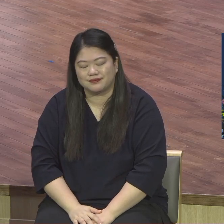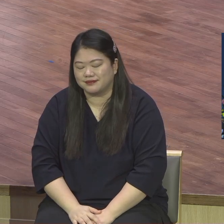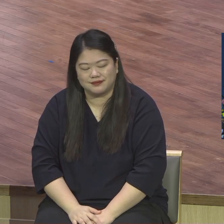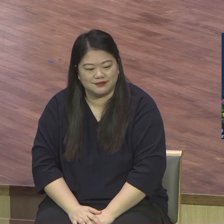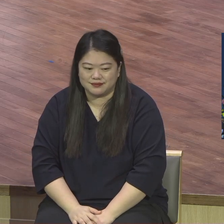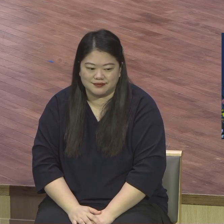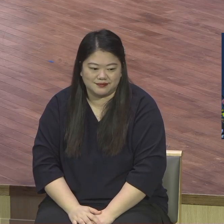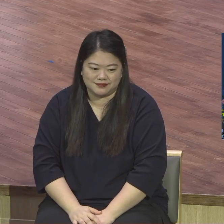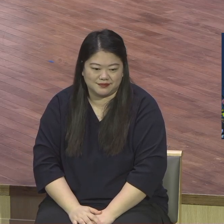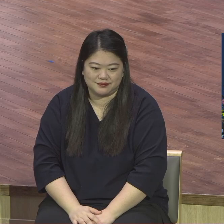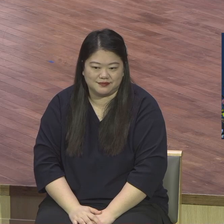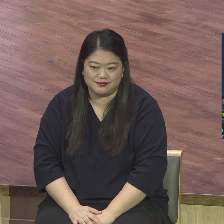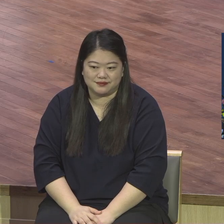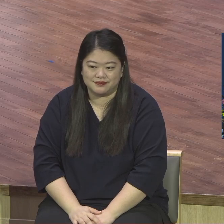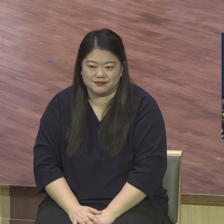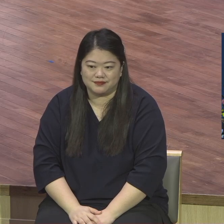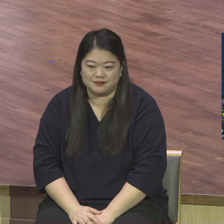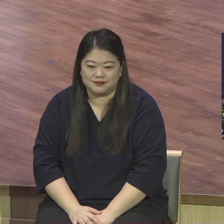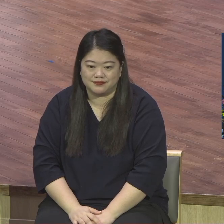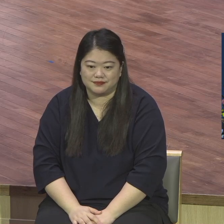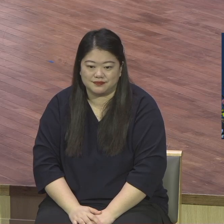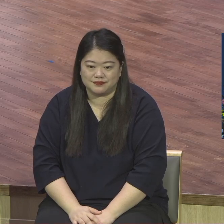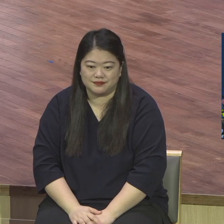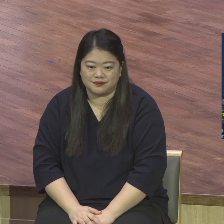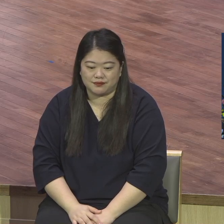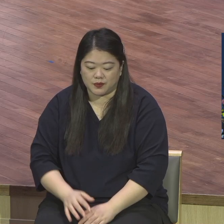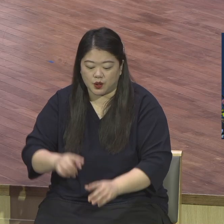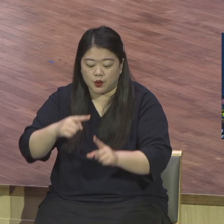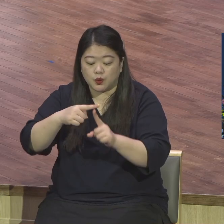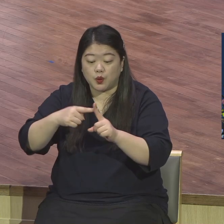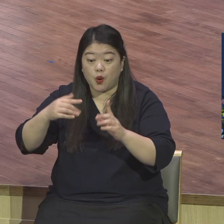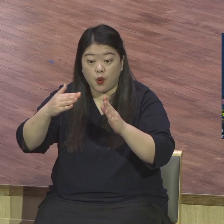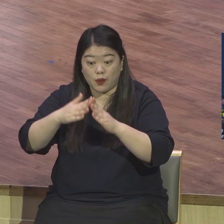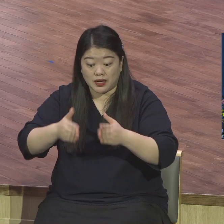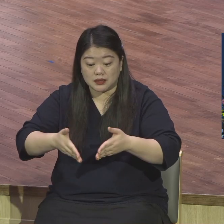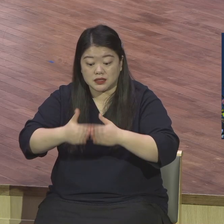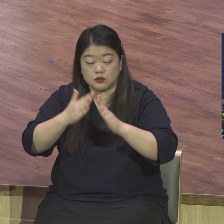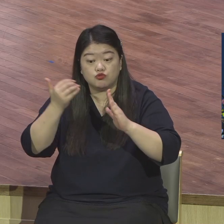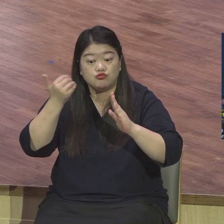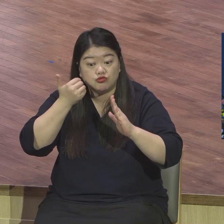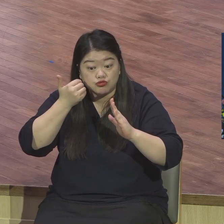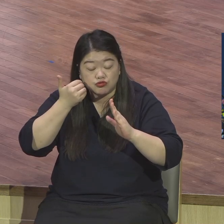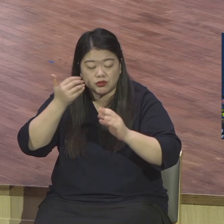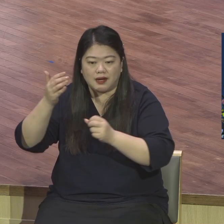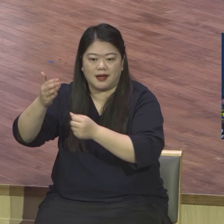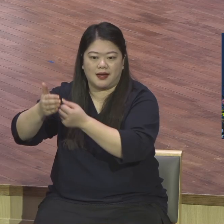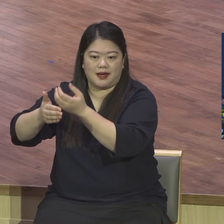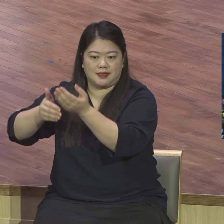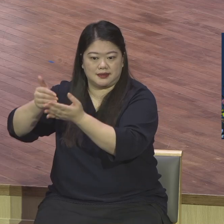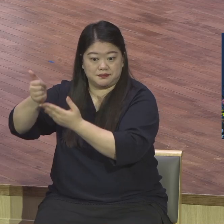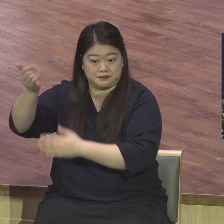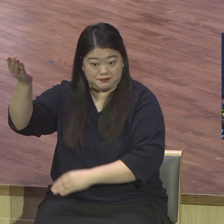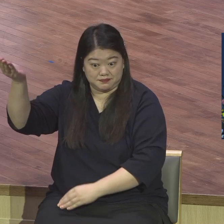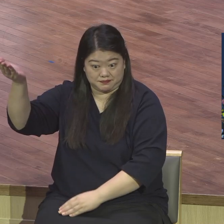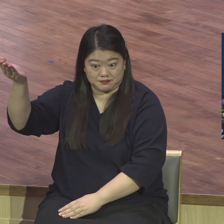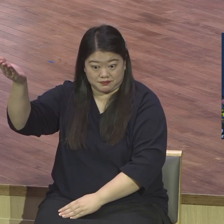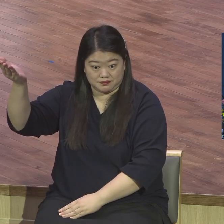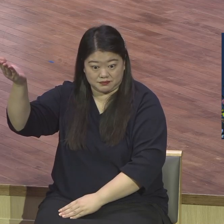이 교회는요 하나님이 2, 3, 7, 5천 정도 살리는 센터에 서기 위해서 플랫폼으로 사용하고 계신다고.